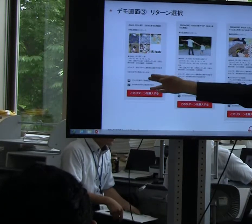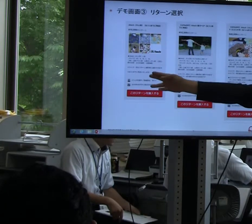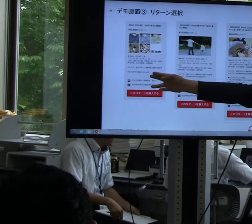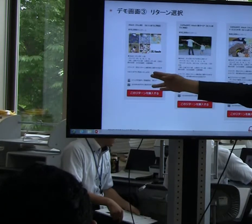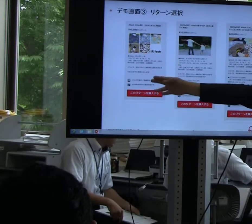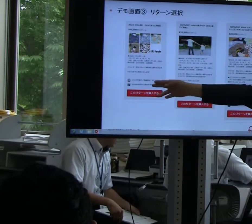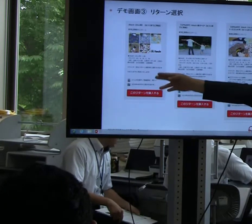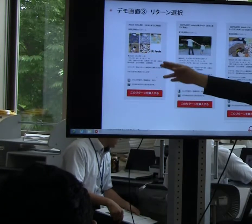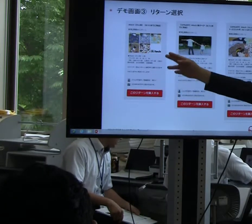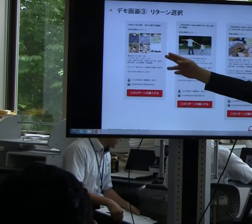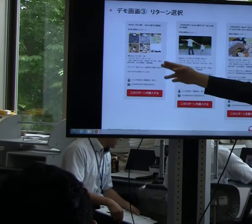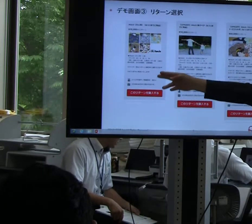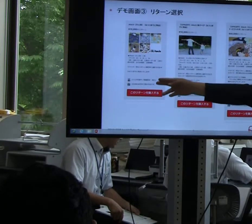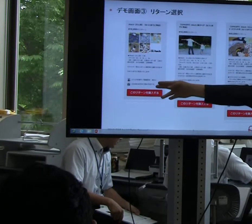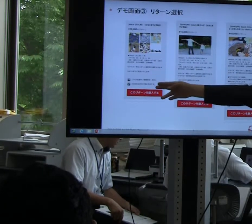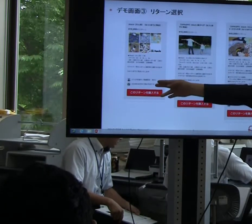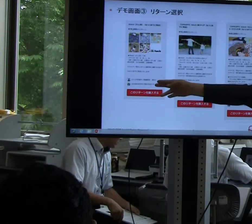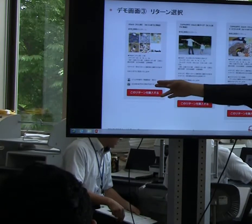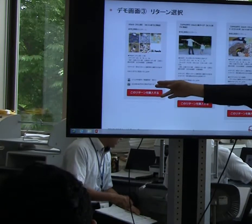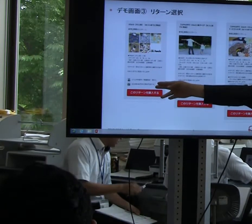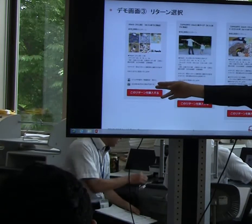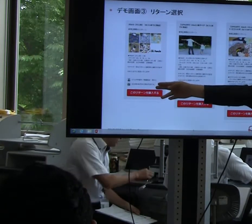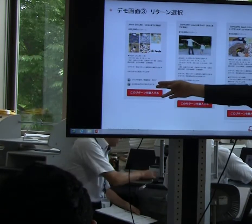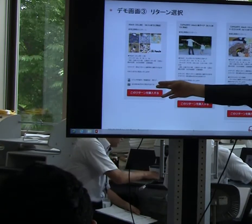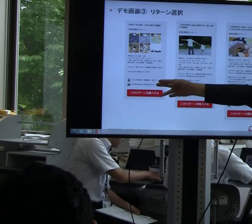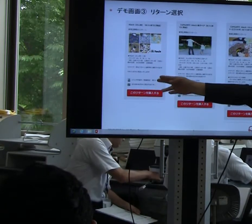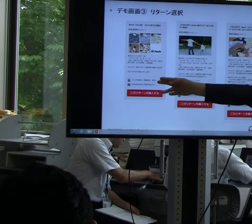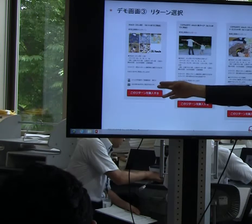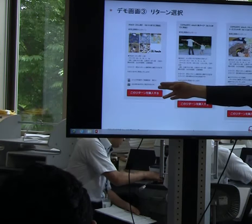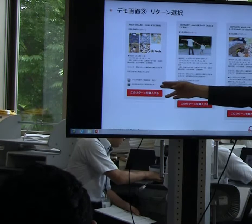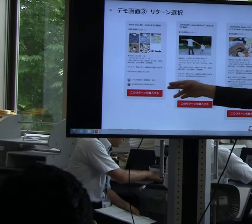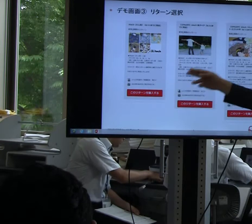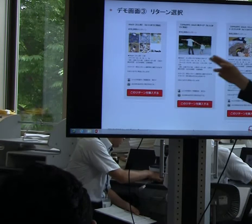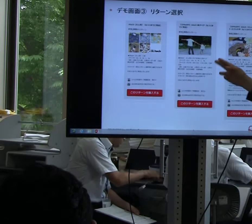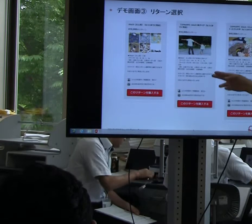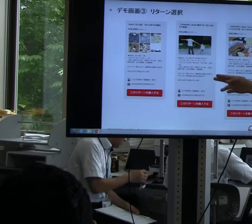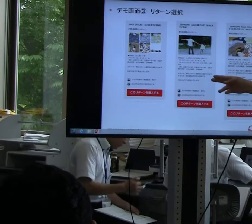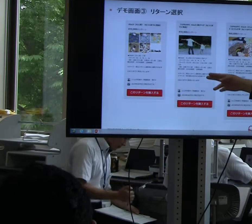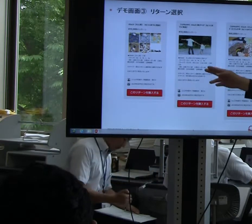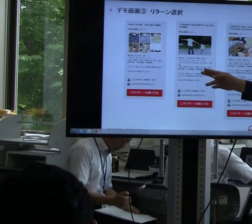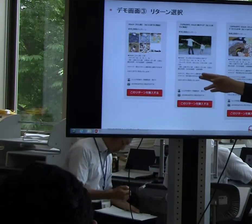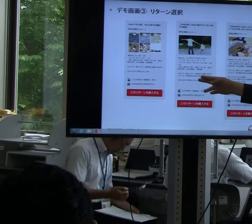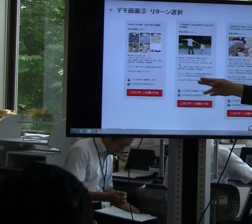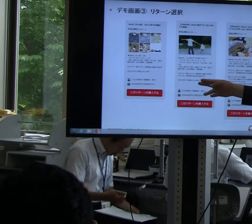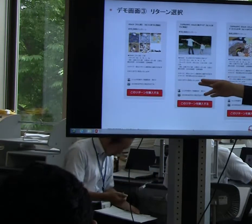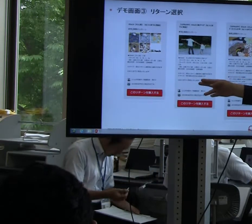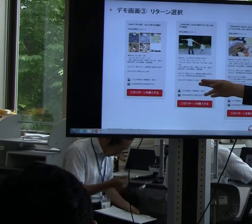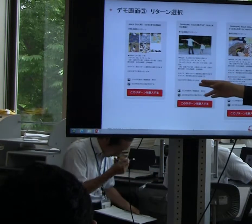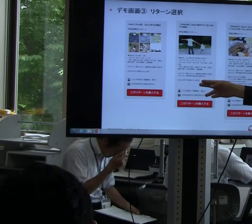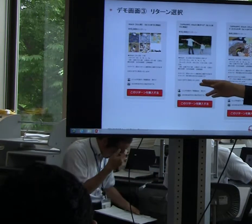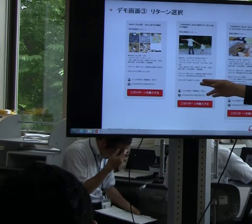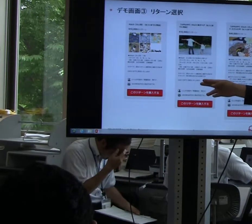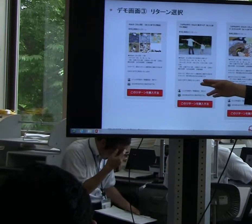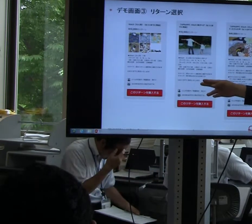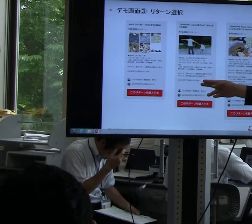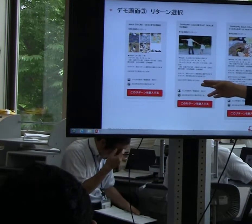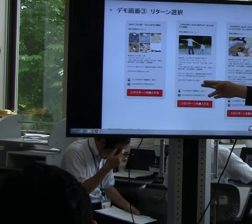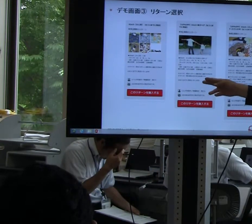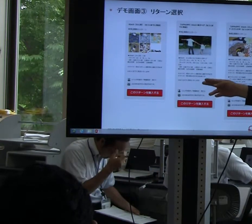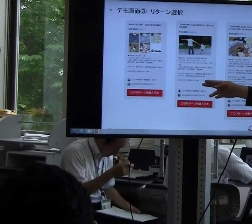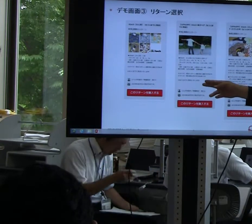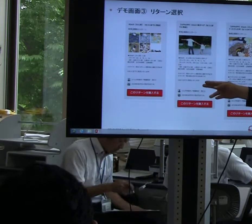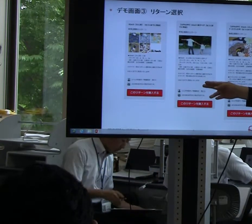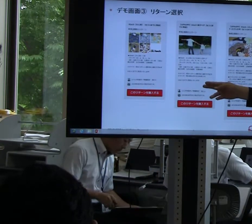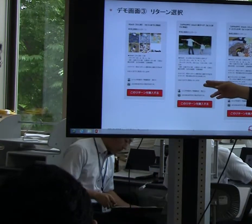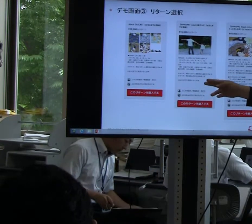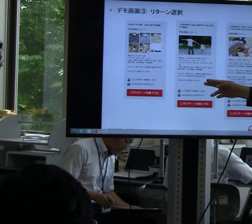投資に対してアロハシャツ1枚がリターンとしてもらっている。こちらは1万6千円の投資に対して